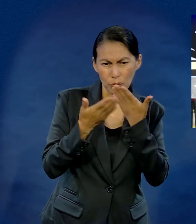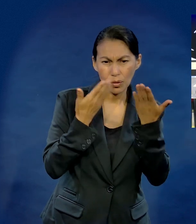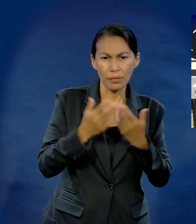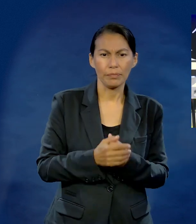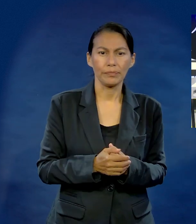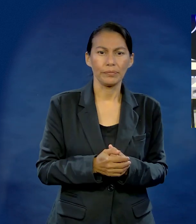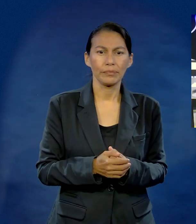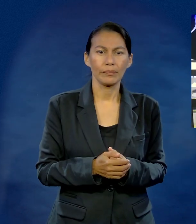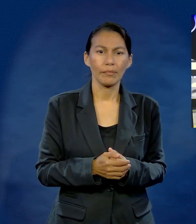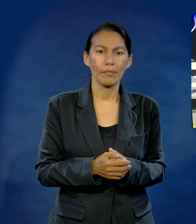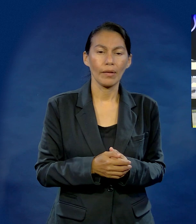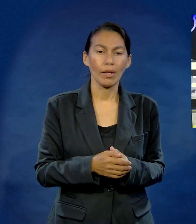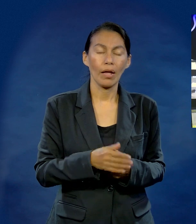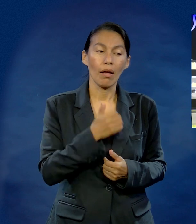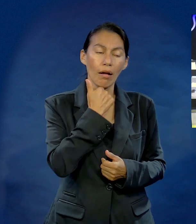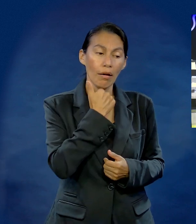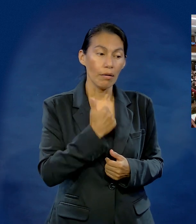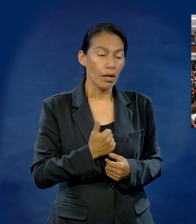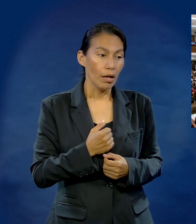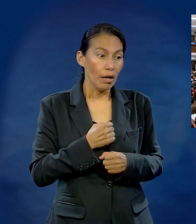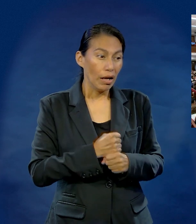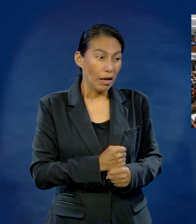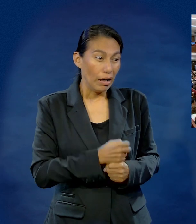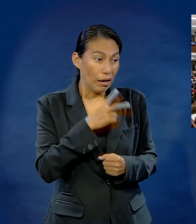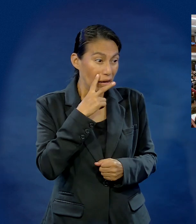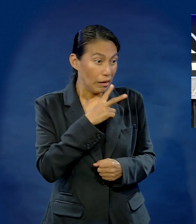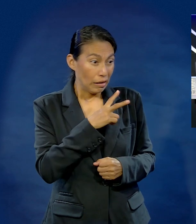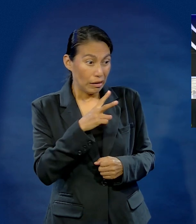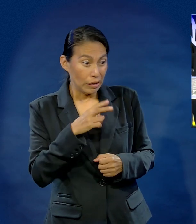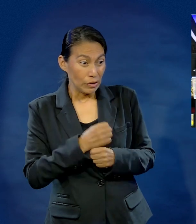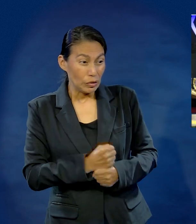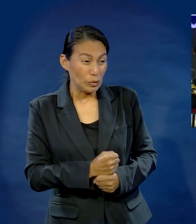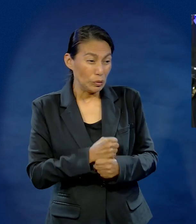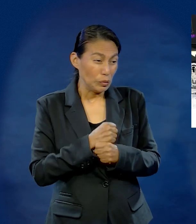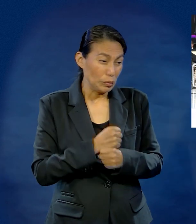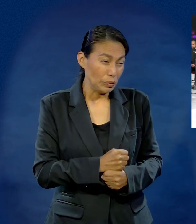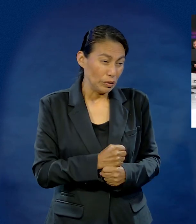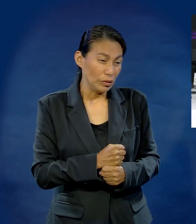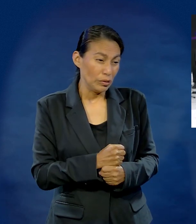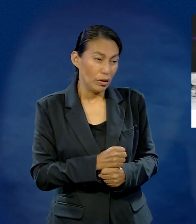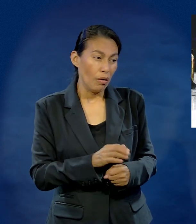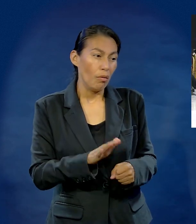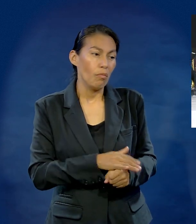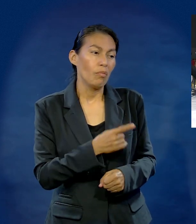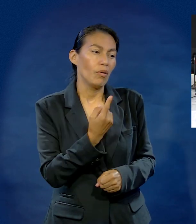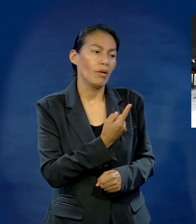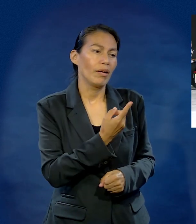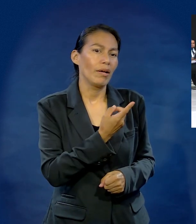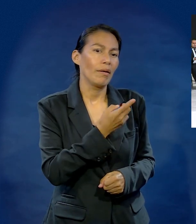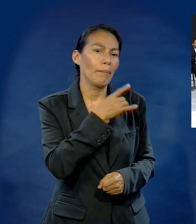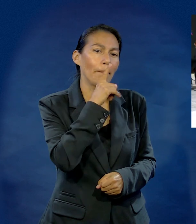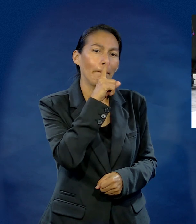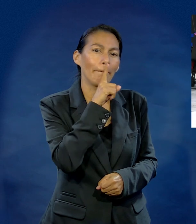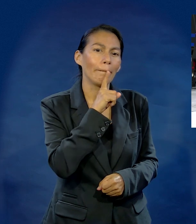siquiera consulta. Y su solución se llama mentira.